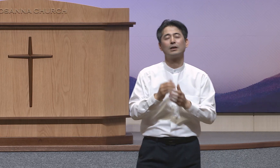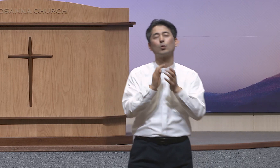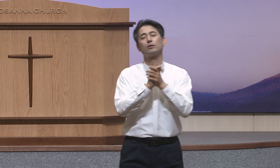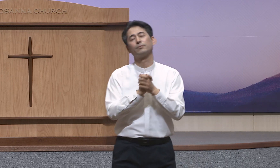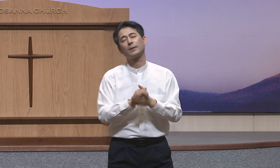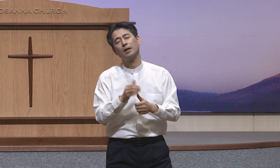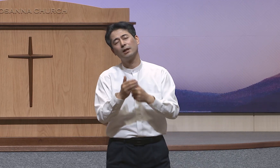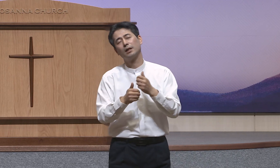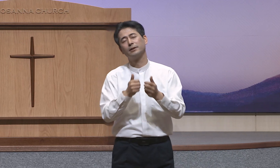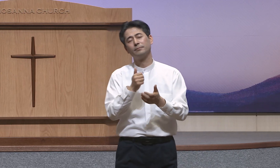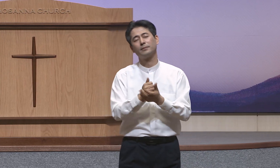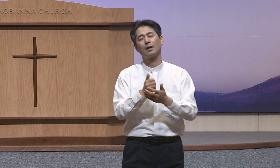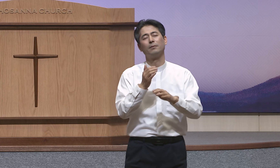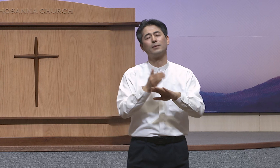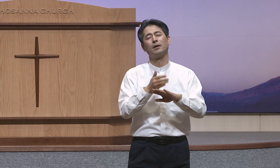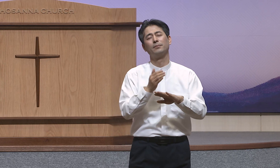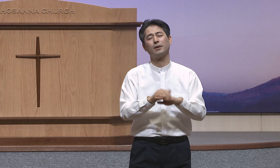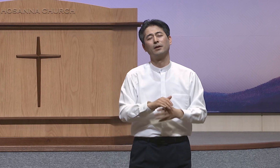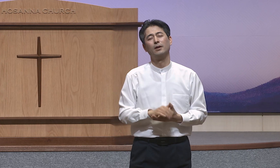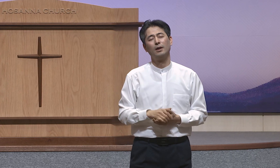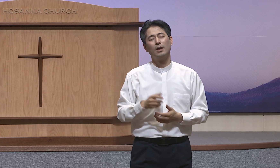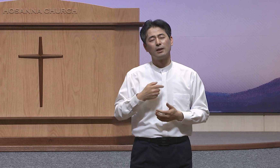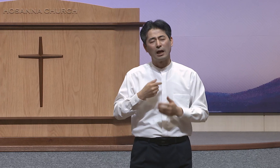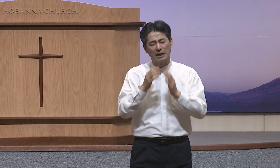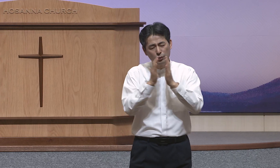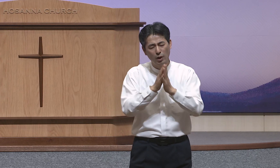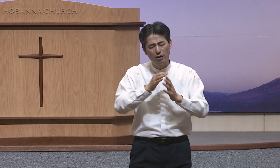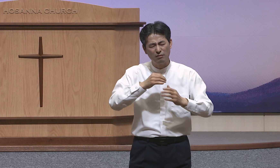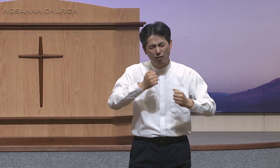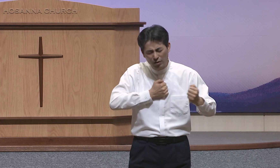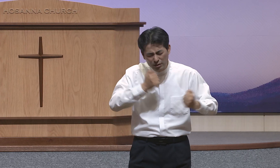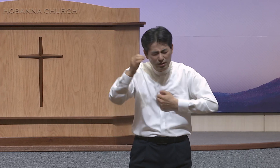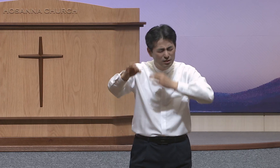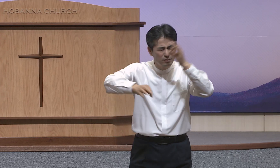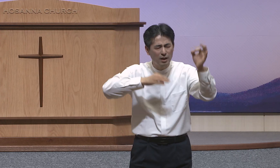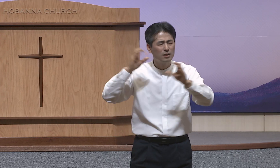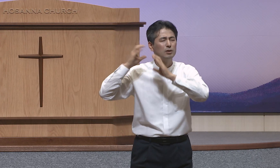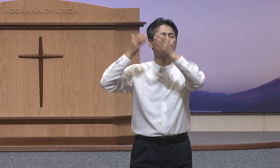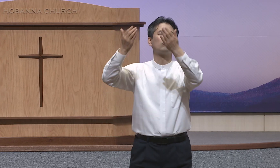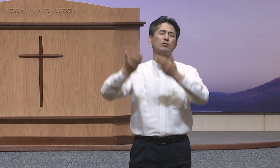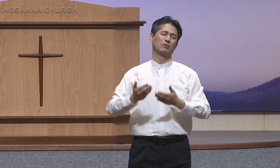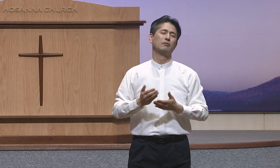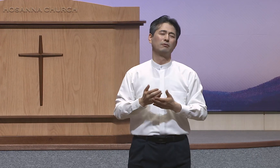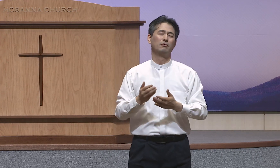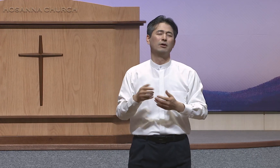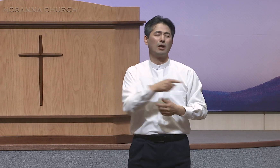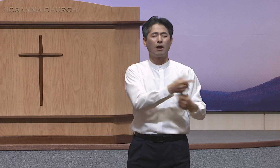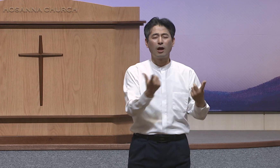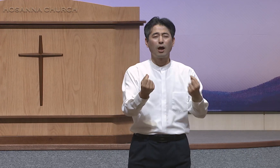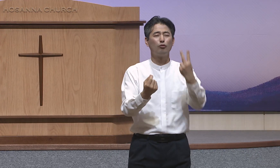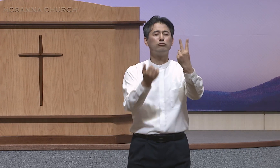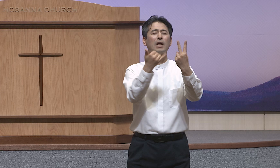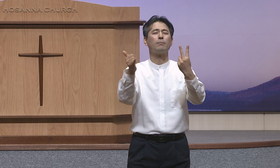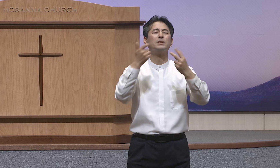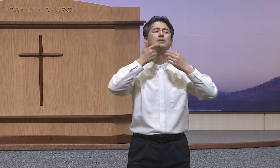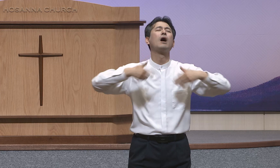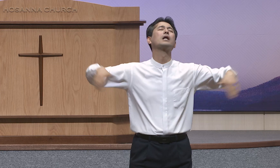제가 공부할 수 있었고 다시 하나님께 기도드리면서 제가 울부짖을 때 하나님께서 들어주셨고